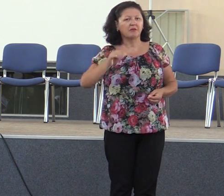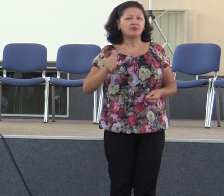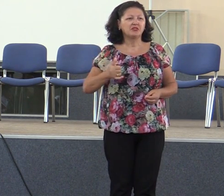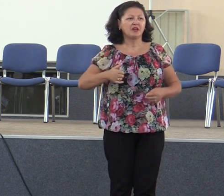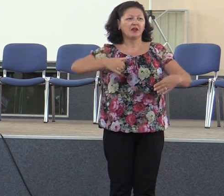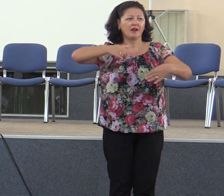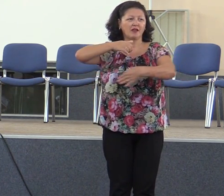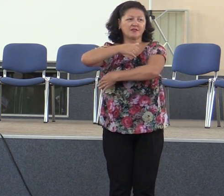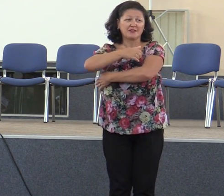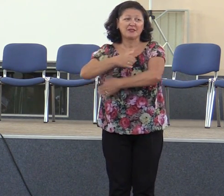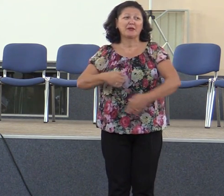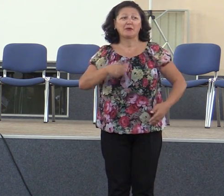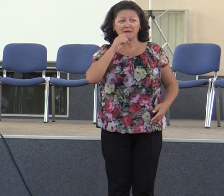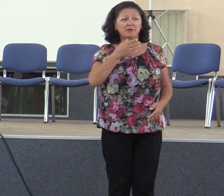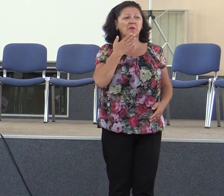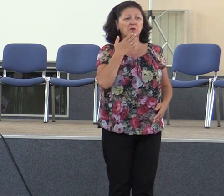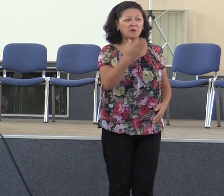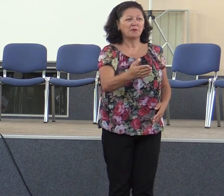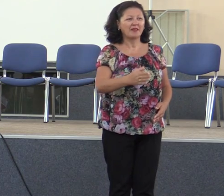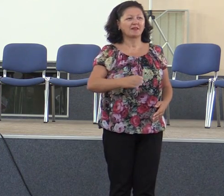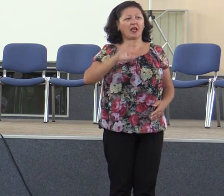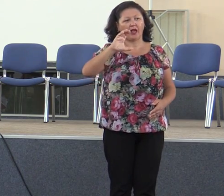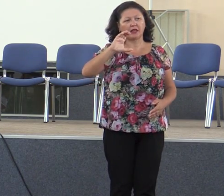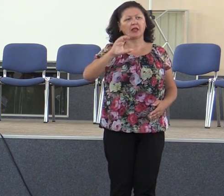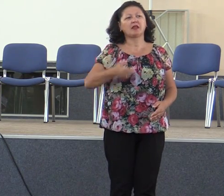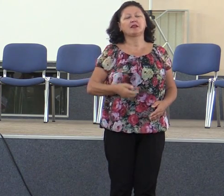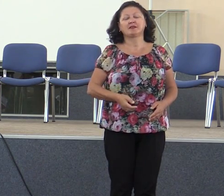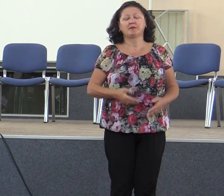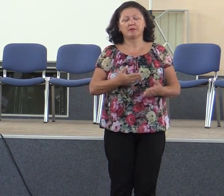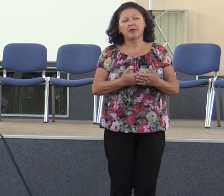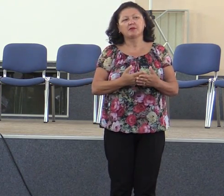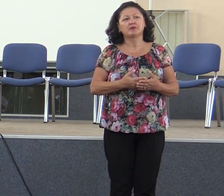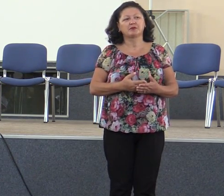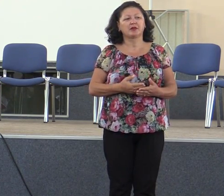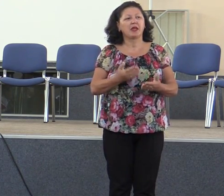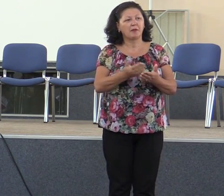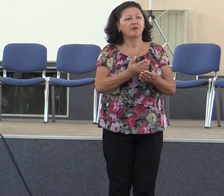spunem mulțumesc, Cătălin, că ne-ai împărtășit din capitolul din divinita. Cătălin?